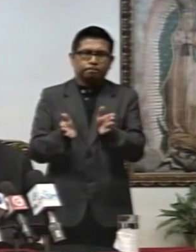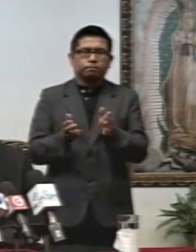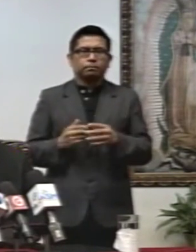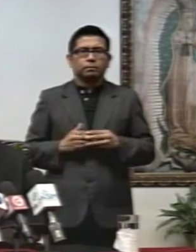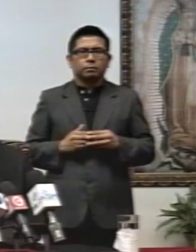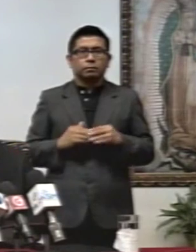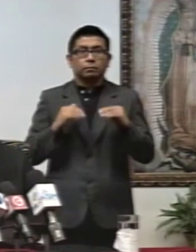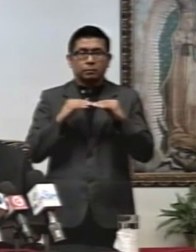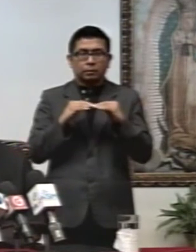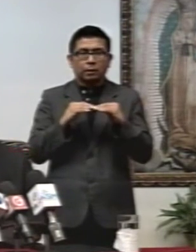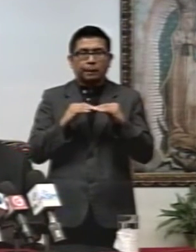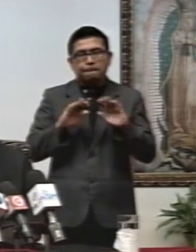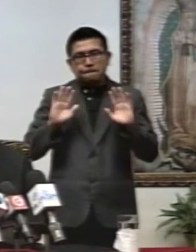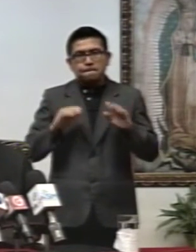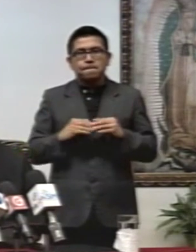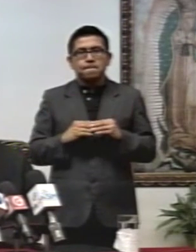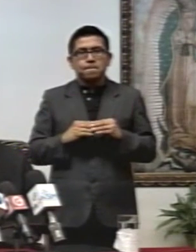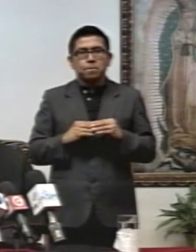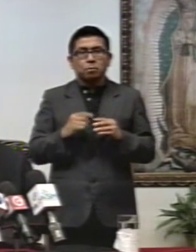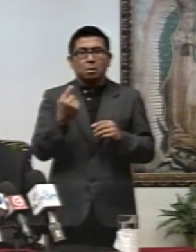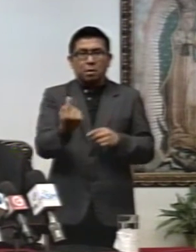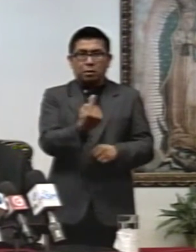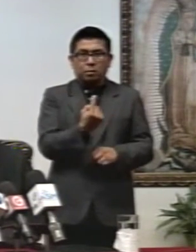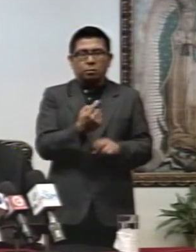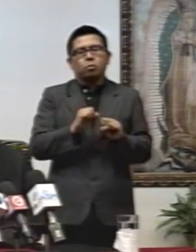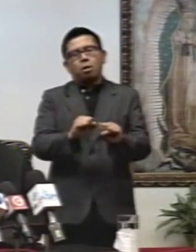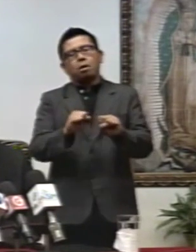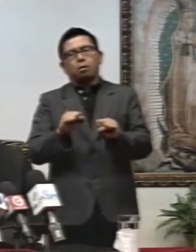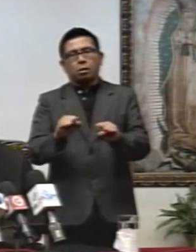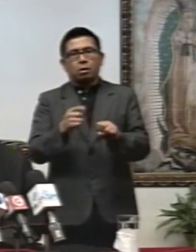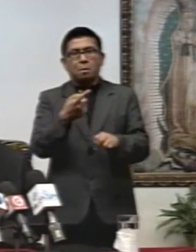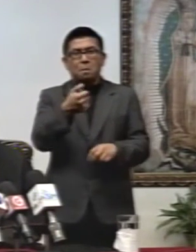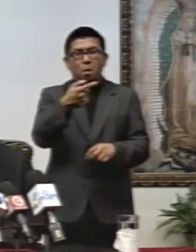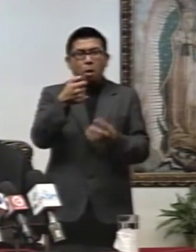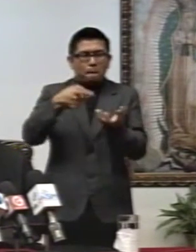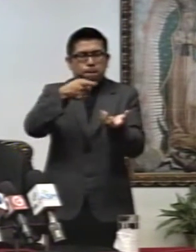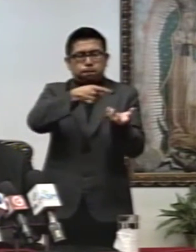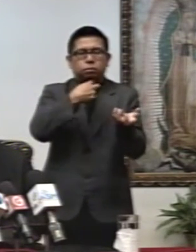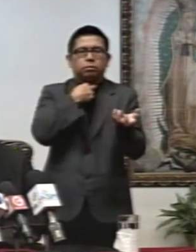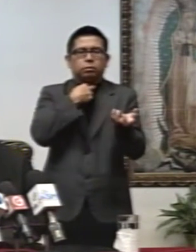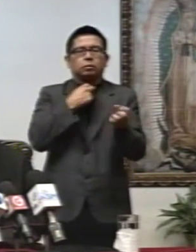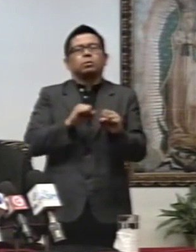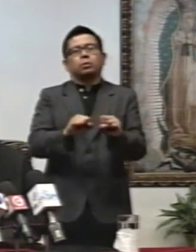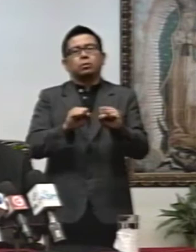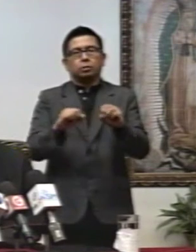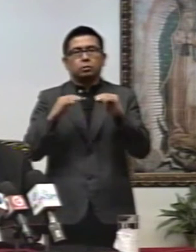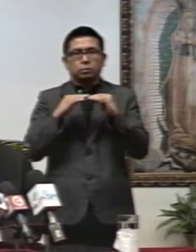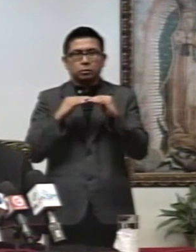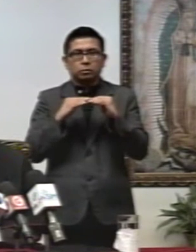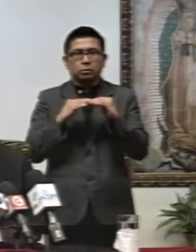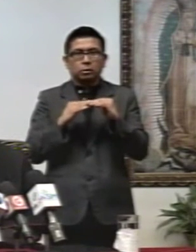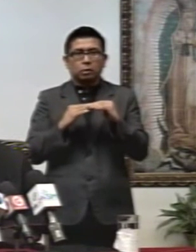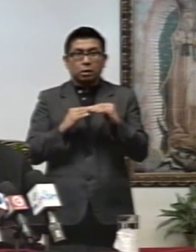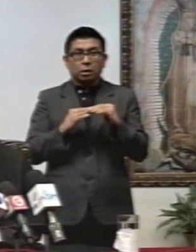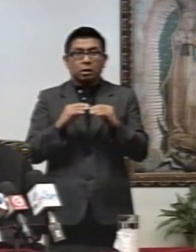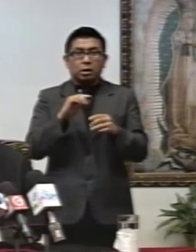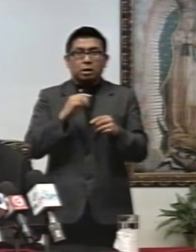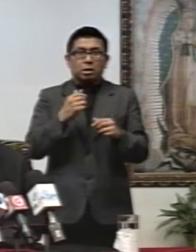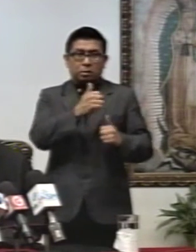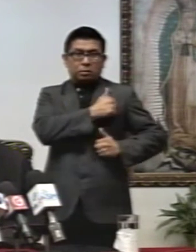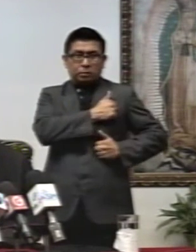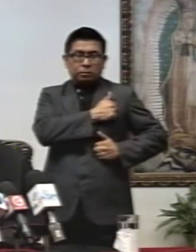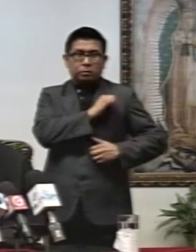Y el hecho que estén muriendo policías y también miembros de la Fuerza